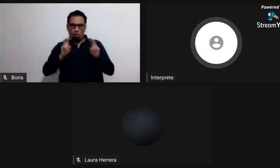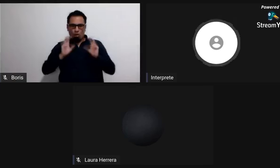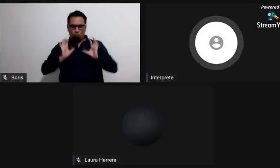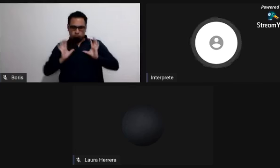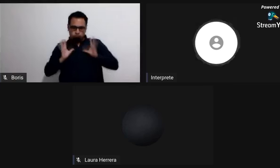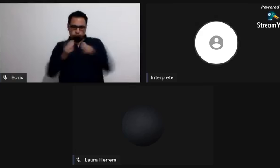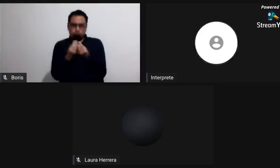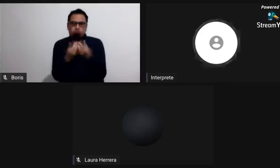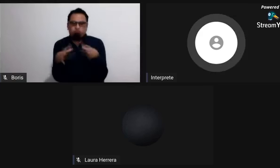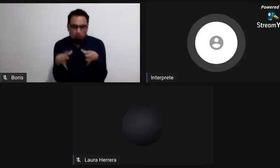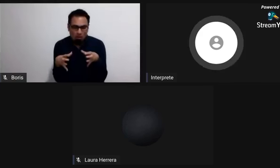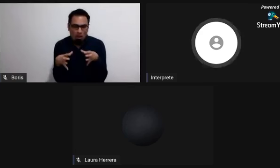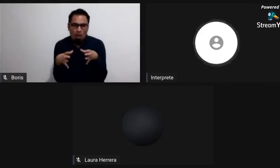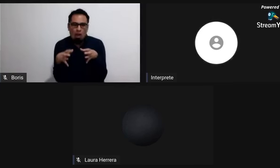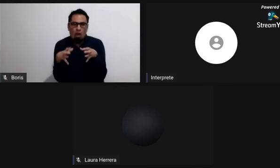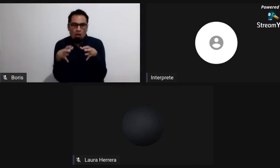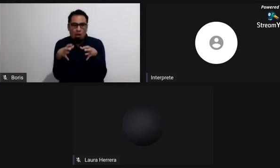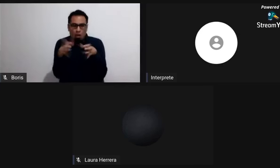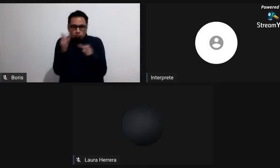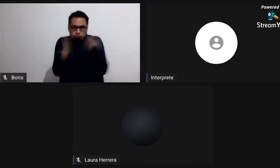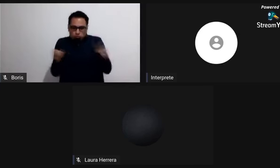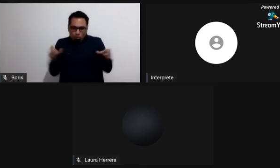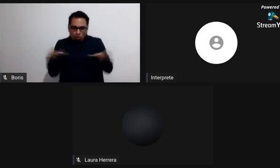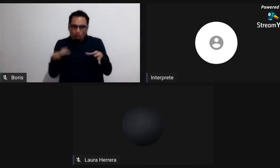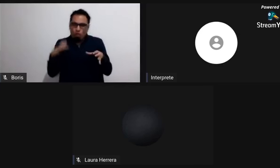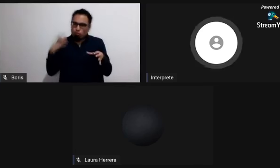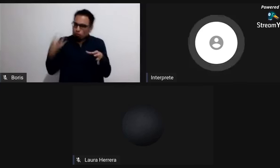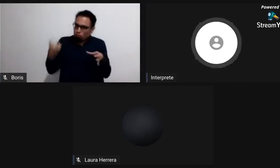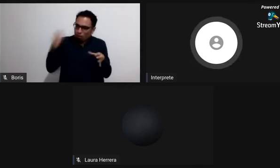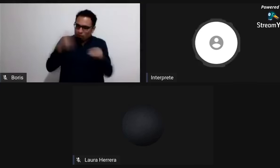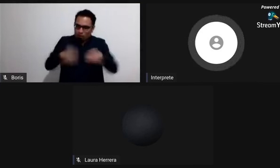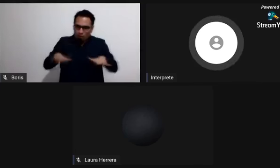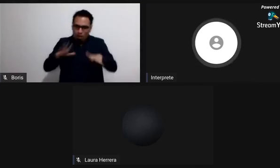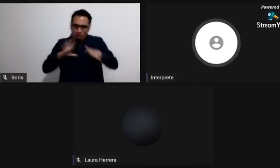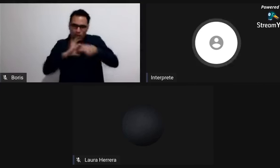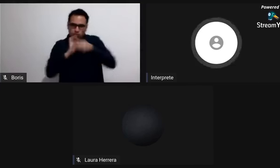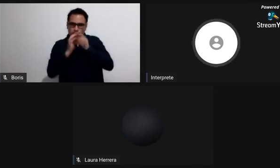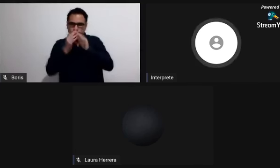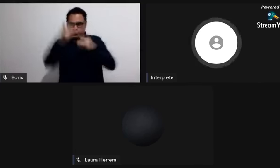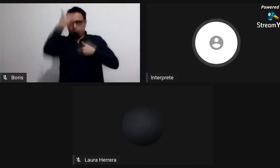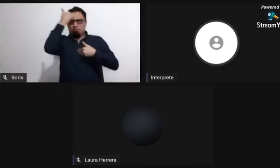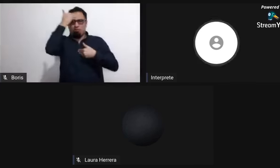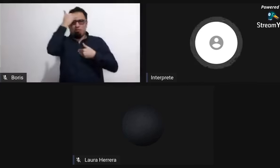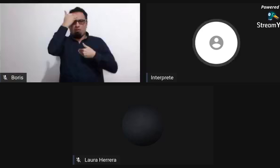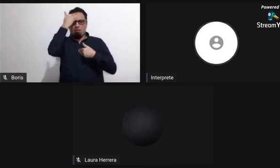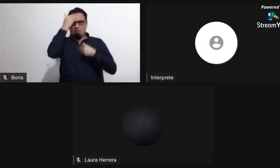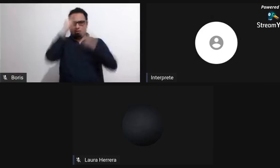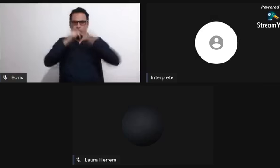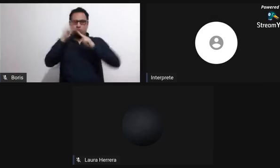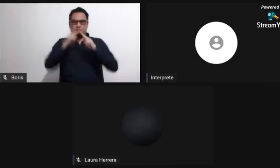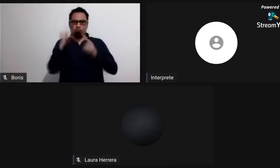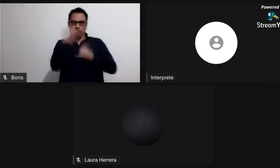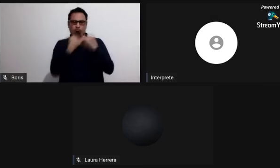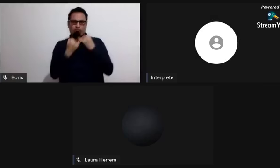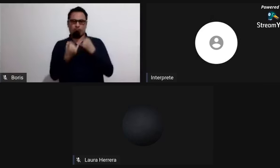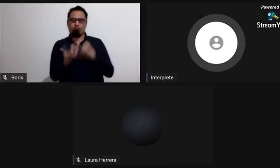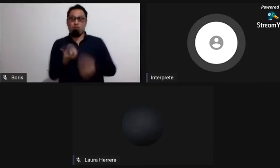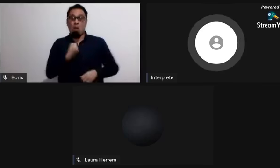independiente, eh, y también nos reconocemos como una nación, y somos